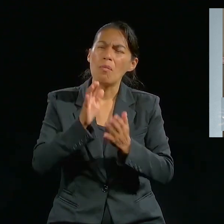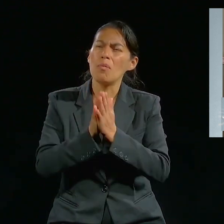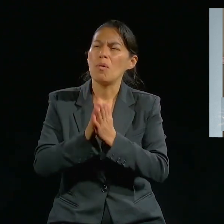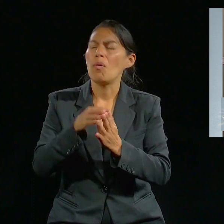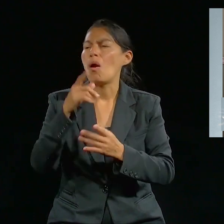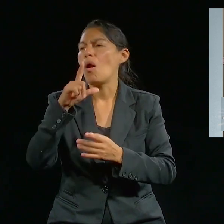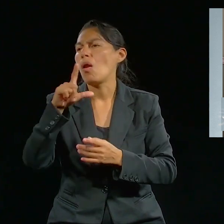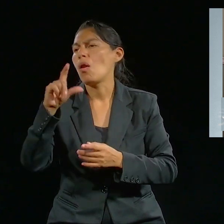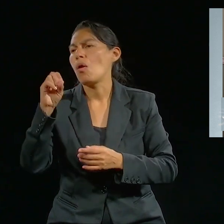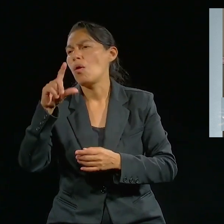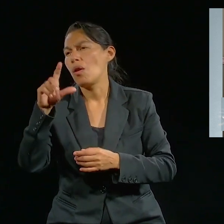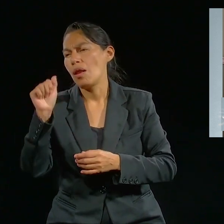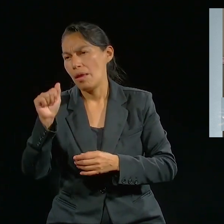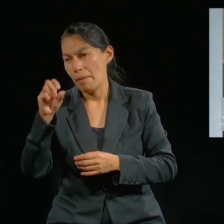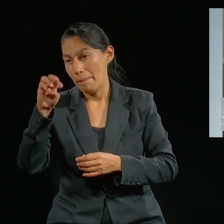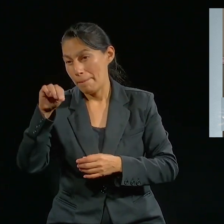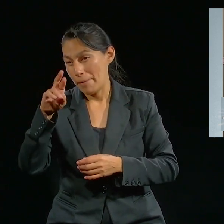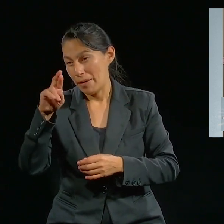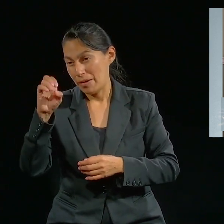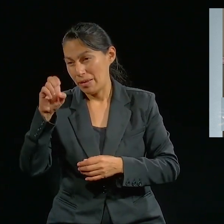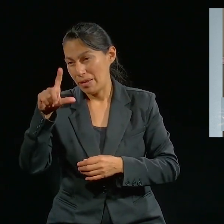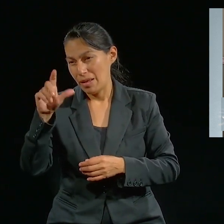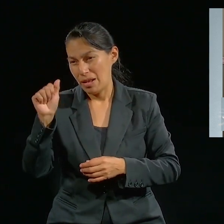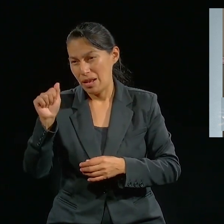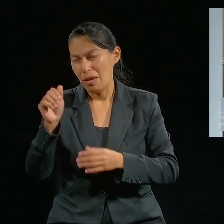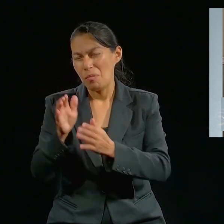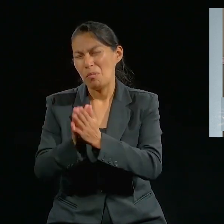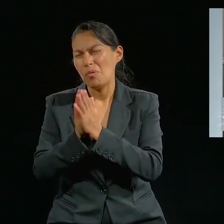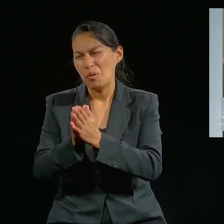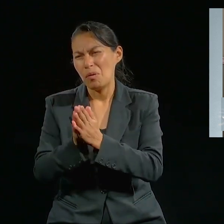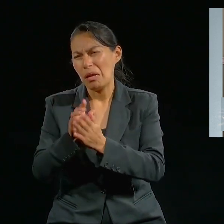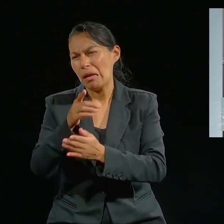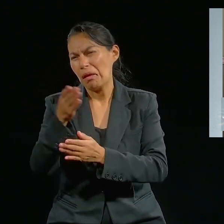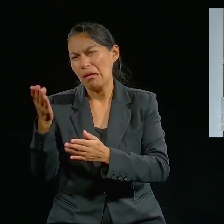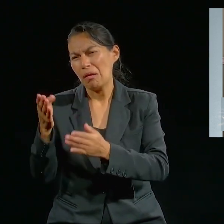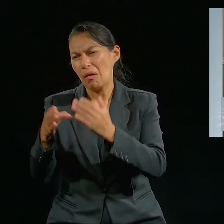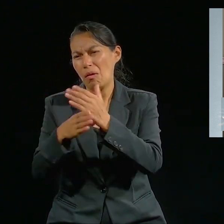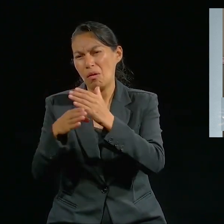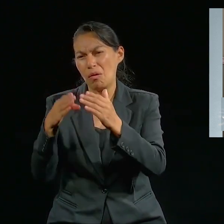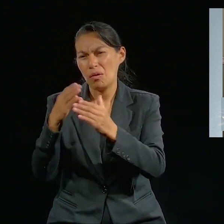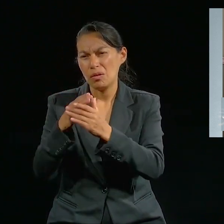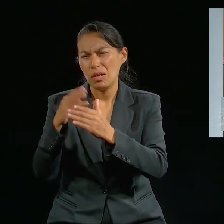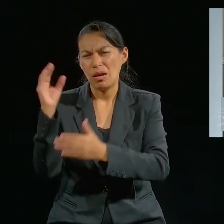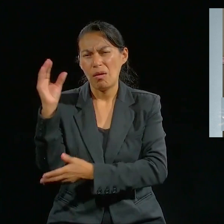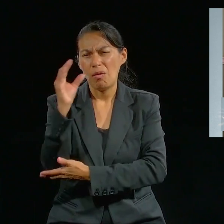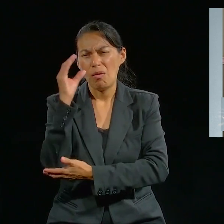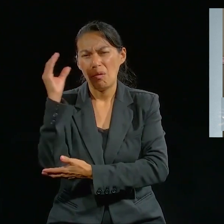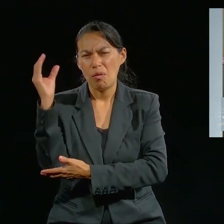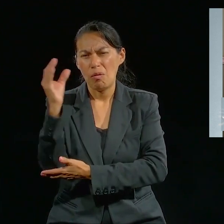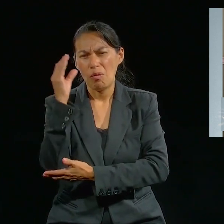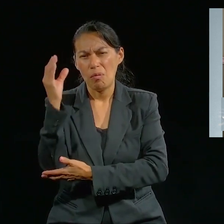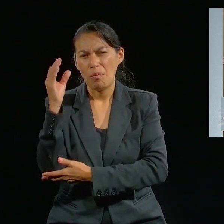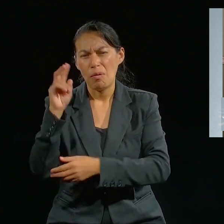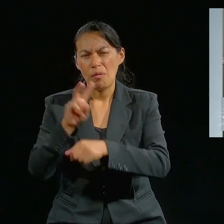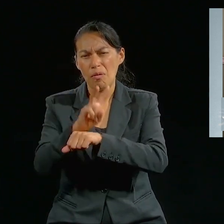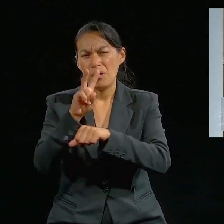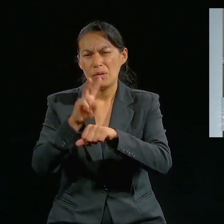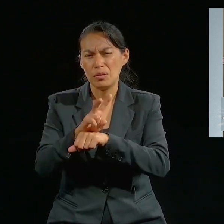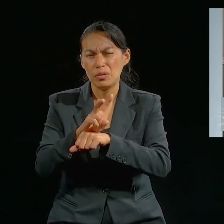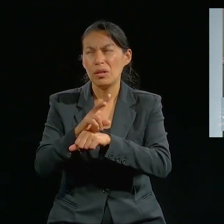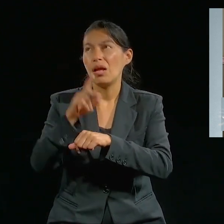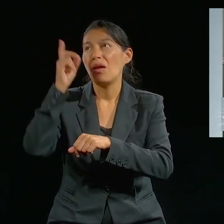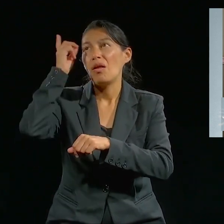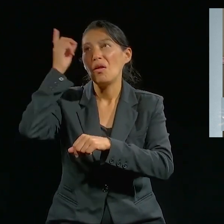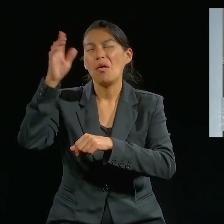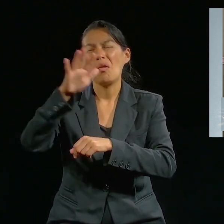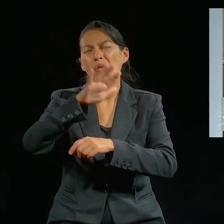Mariela y en solucionar la casa digo las cosas de Colombia y Venezuela que Dios está al control